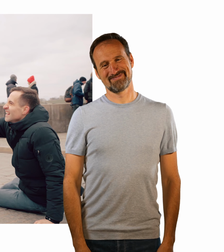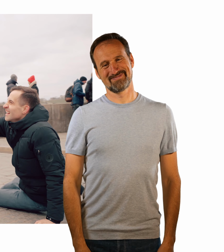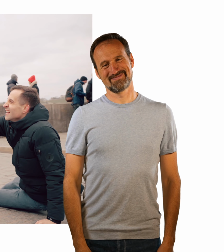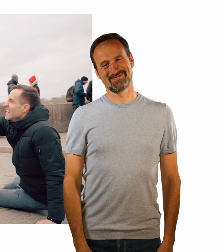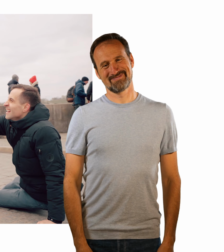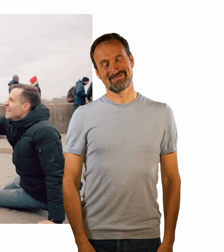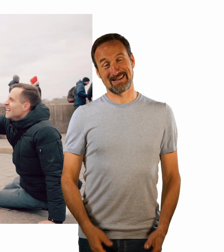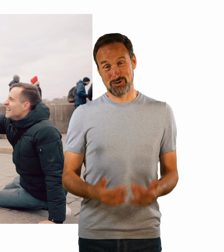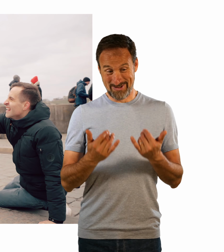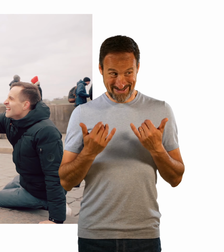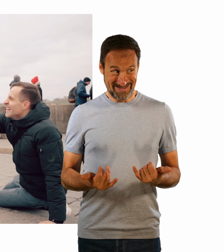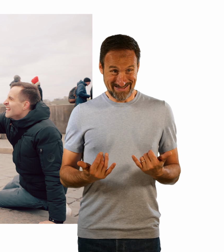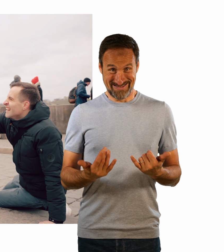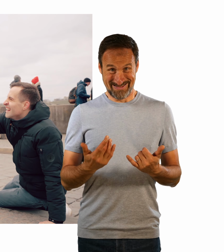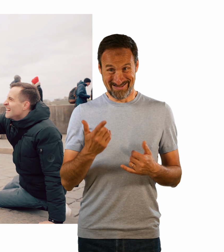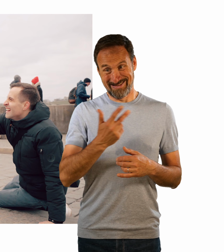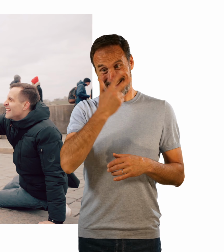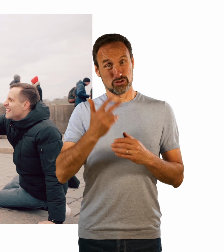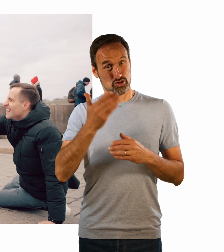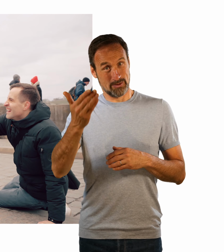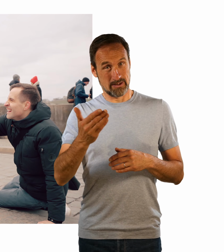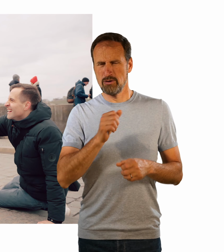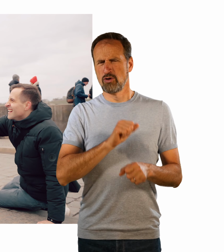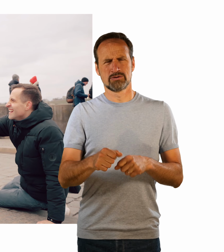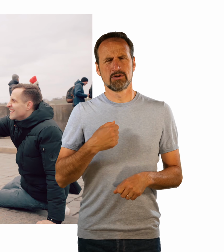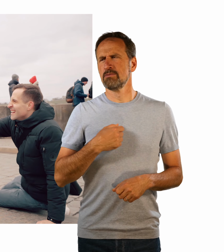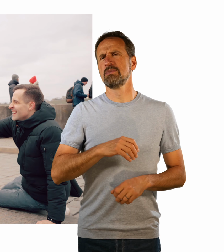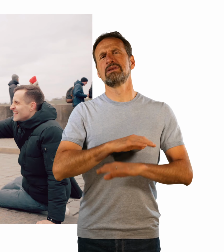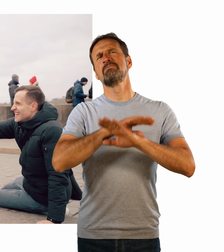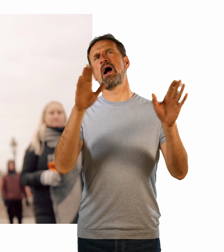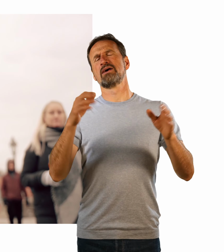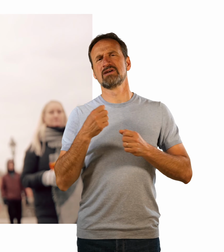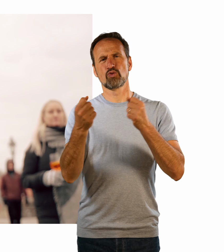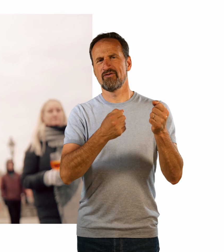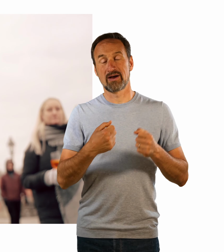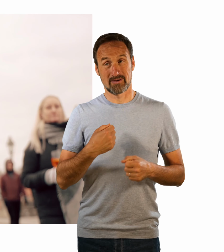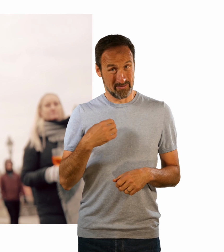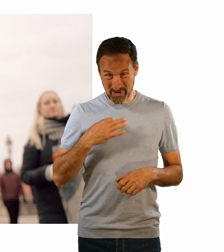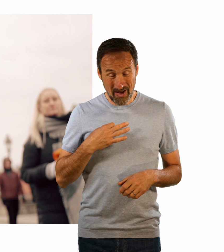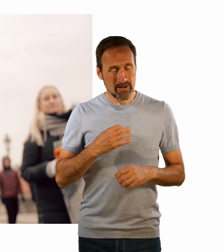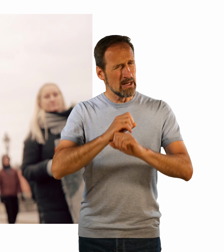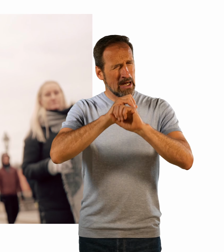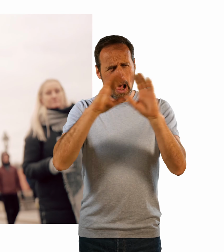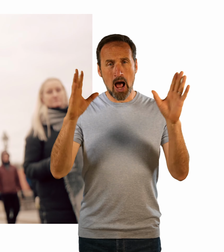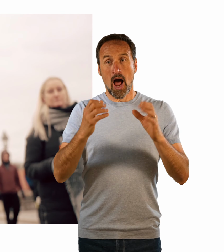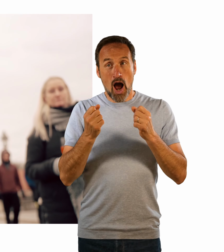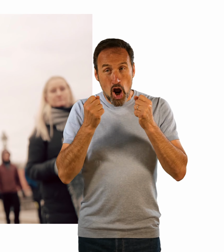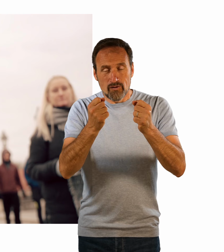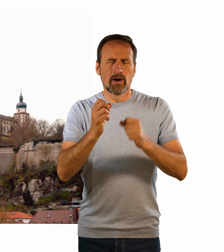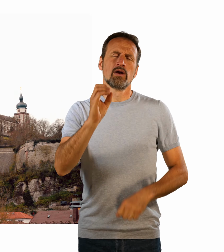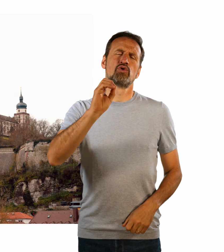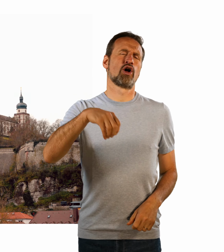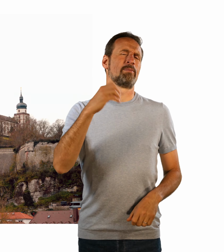Selbst jetzt würde ich sicher kein Auto fahren. Ich fahr privat mit 0,0 Promille und ich muss ganz klar und deutlich sagen,